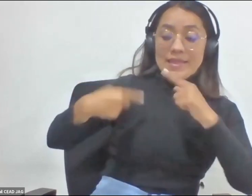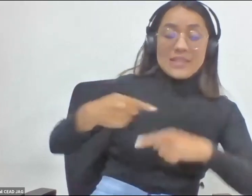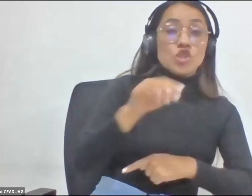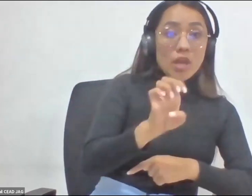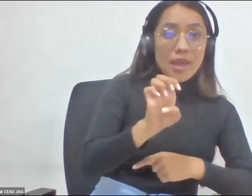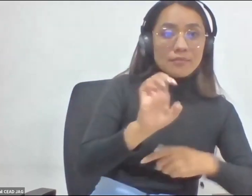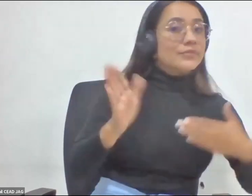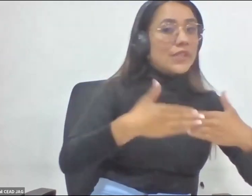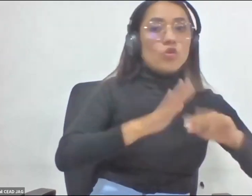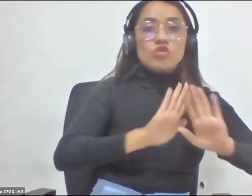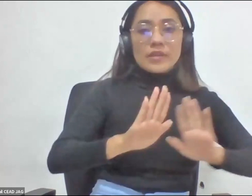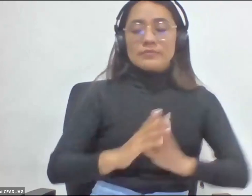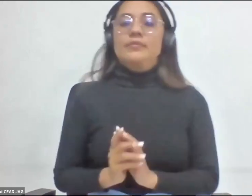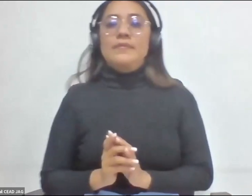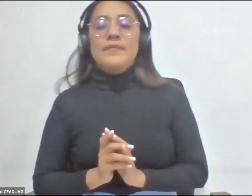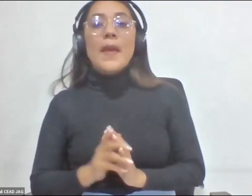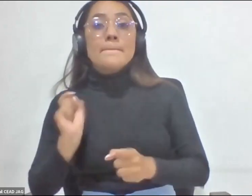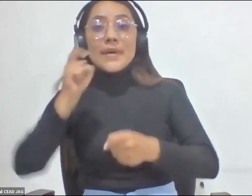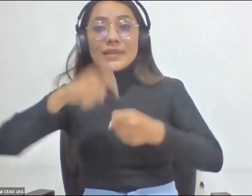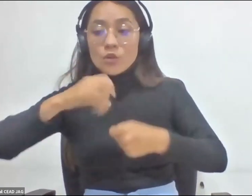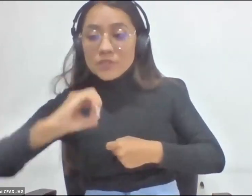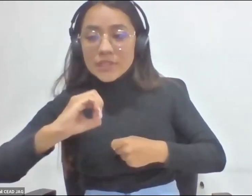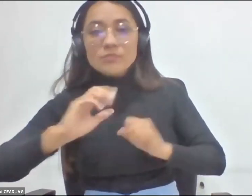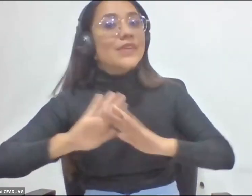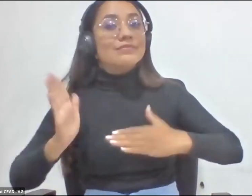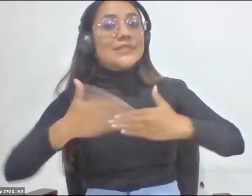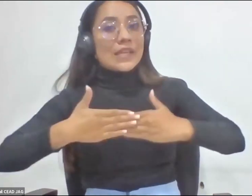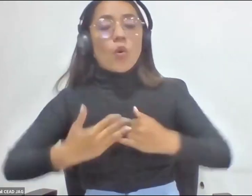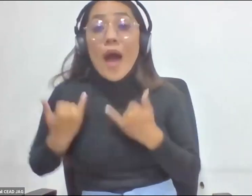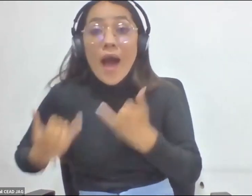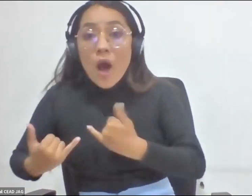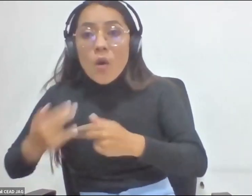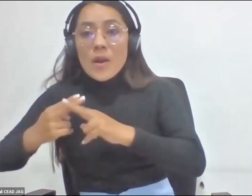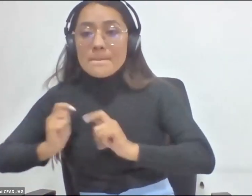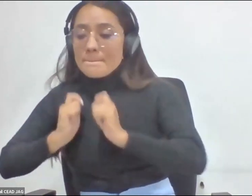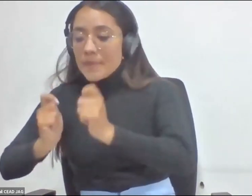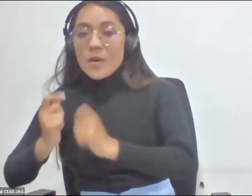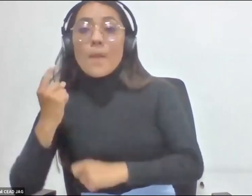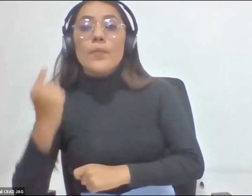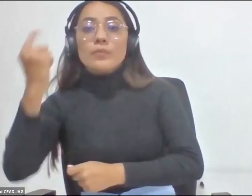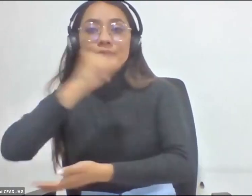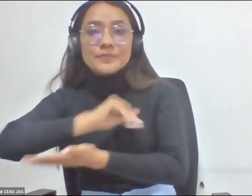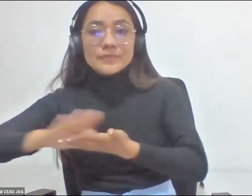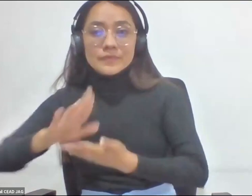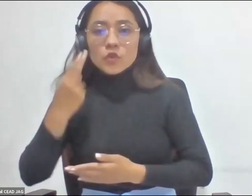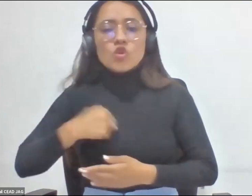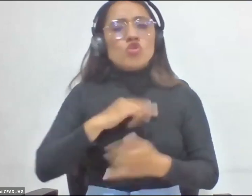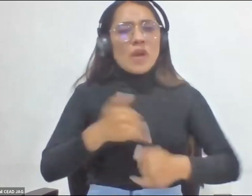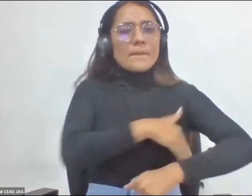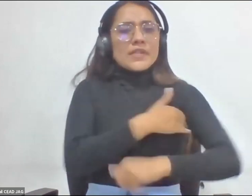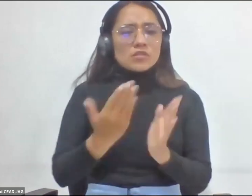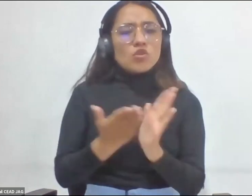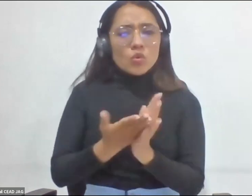política de gratuidad desde registro y control generamos los mecanismos en dos frentes el